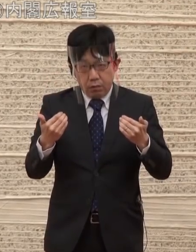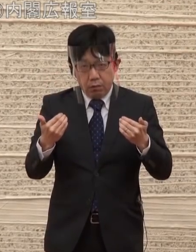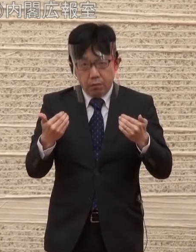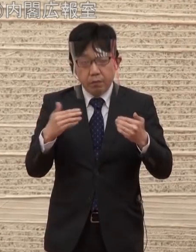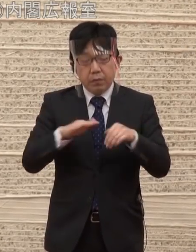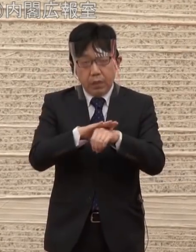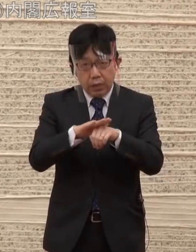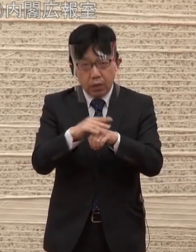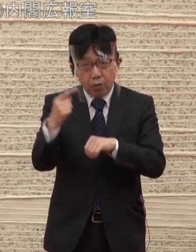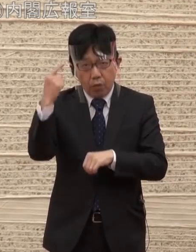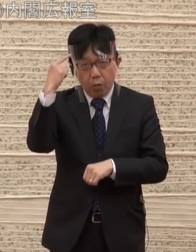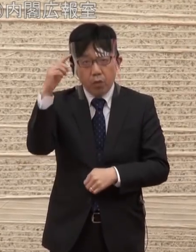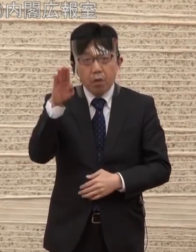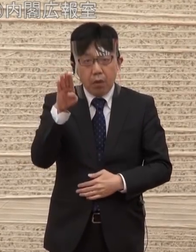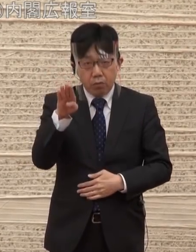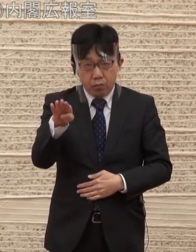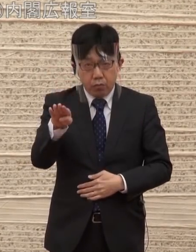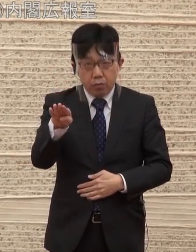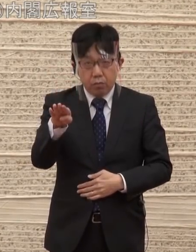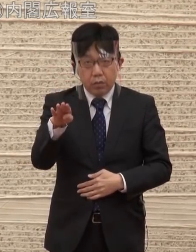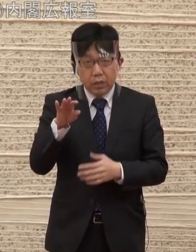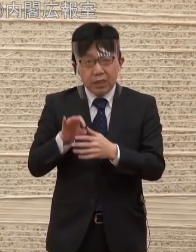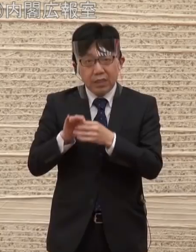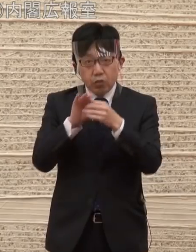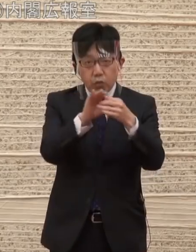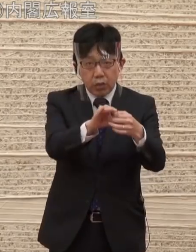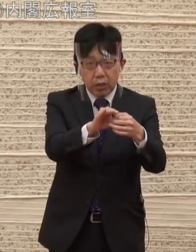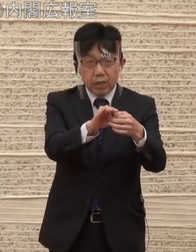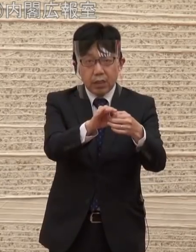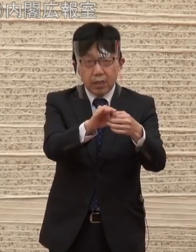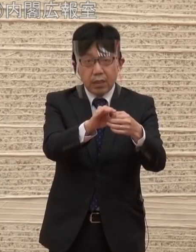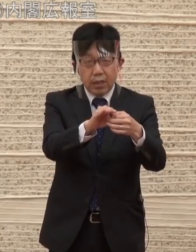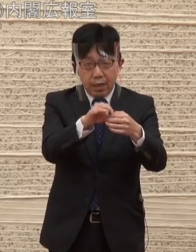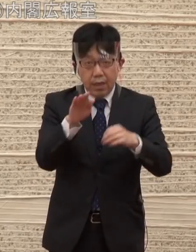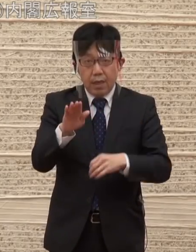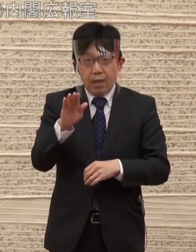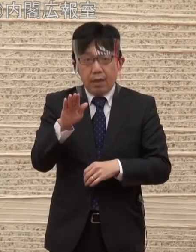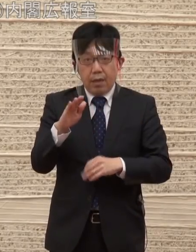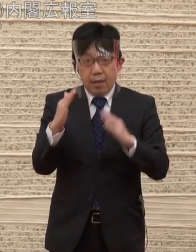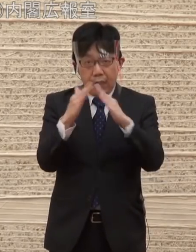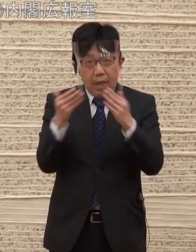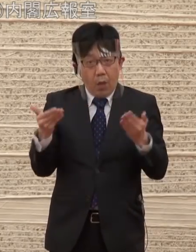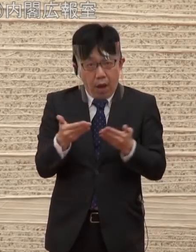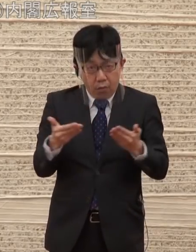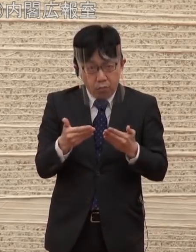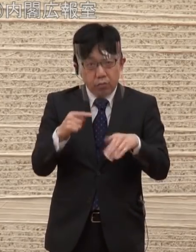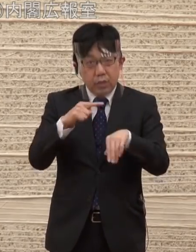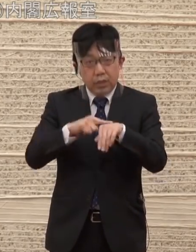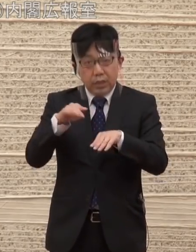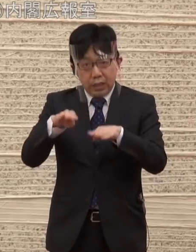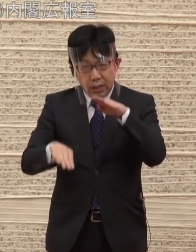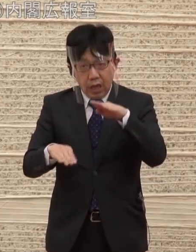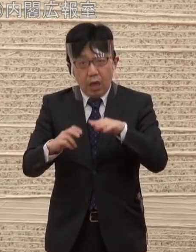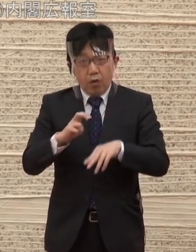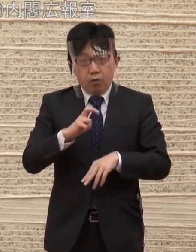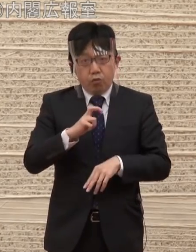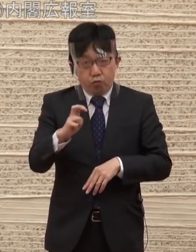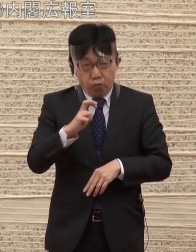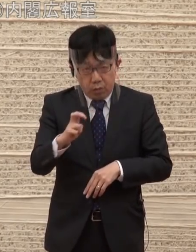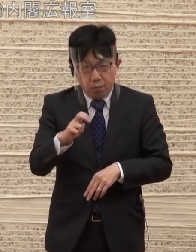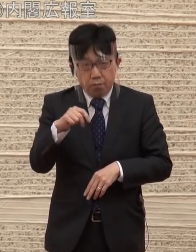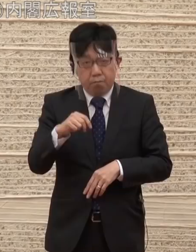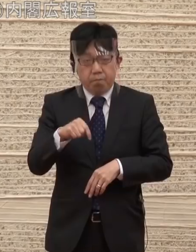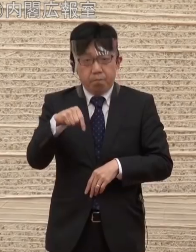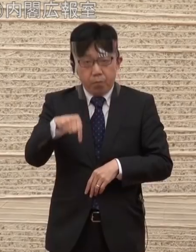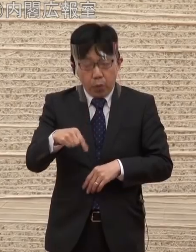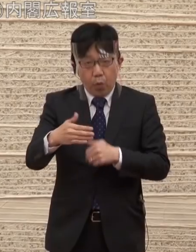ますた1月てレバーケアですね実はつーちんに御協力をいただきたいと思い